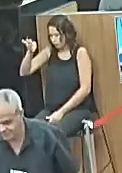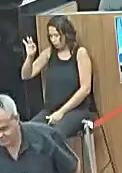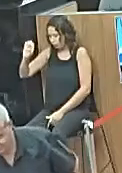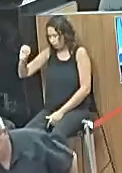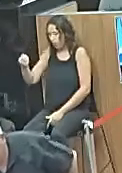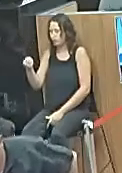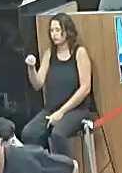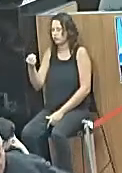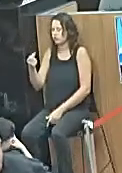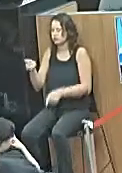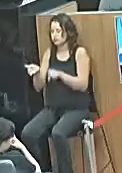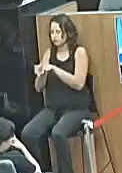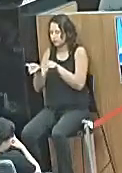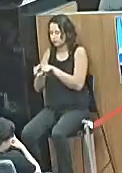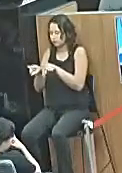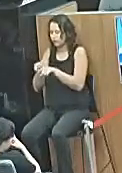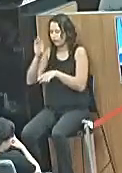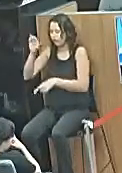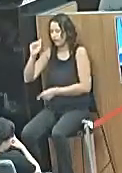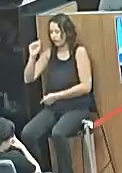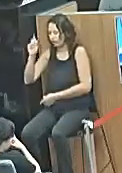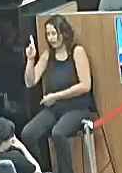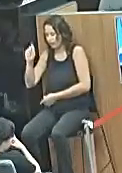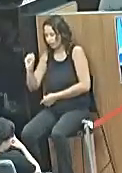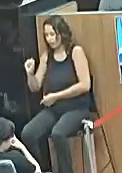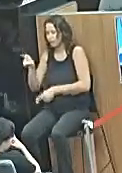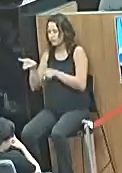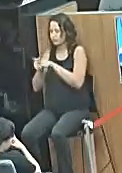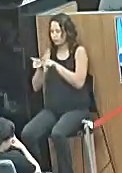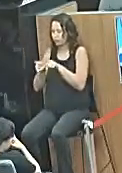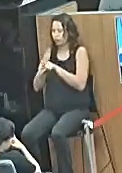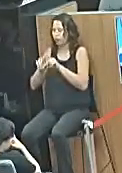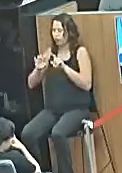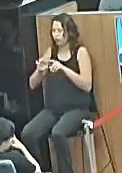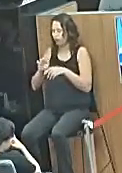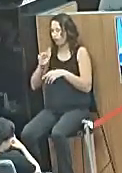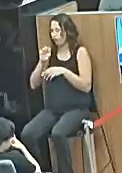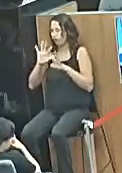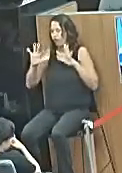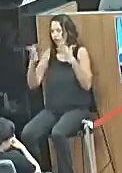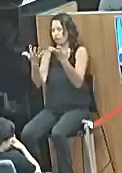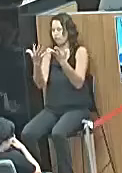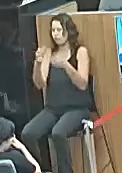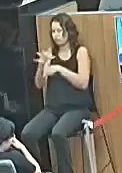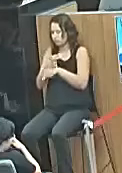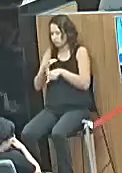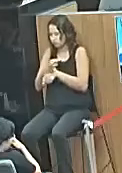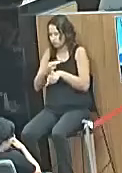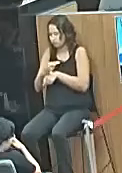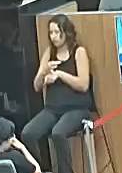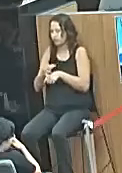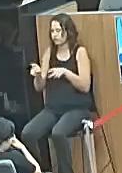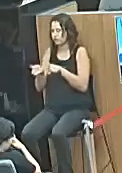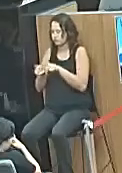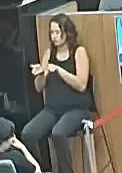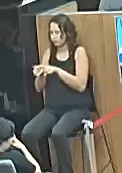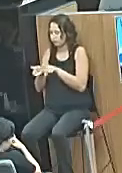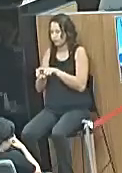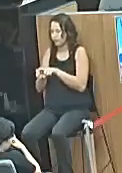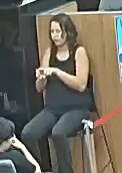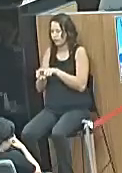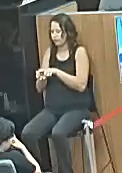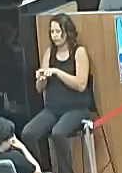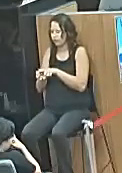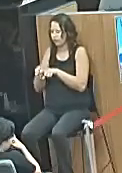institucionais indexados capps ea promoção de eventos técnicos alterar a redação do objetivo do